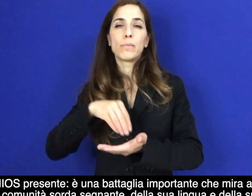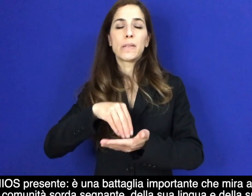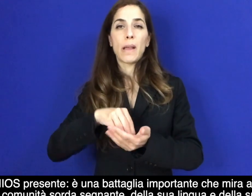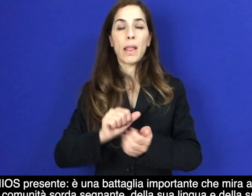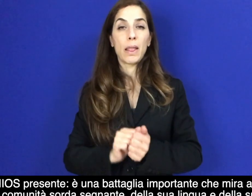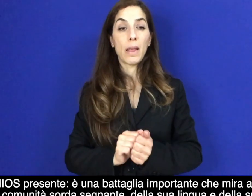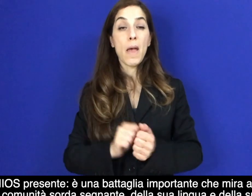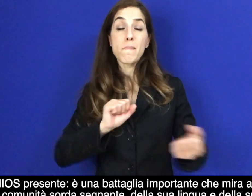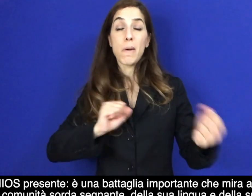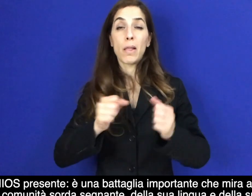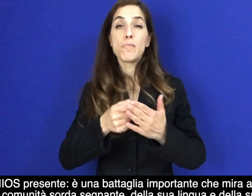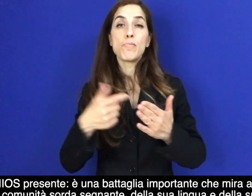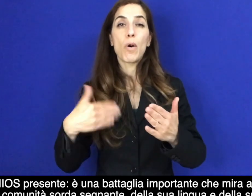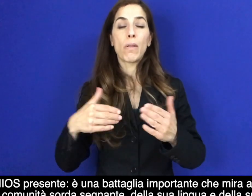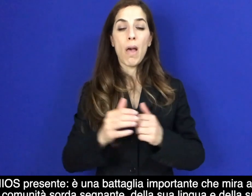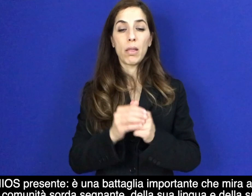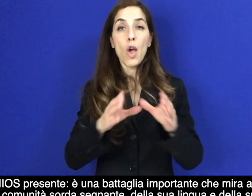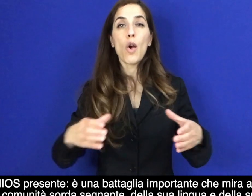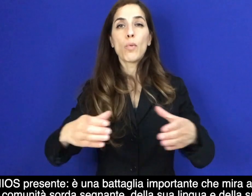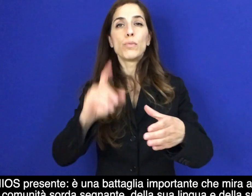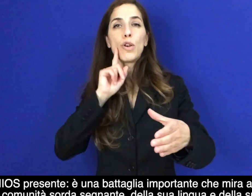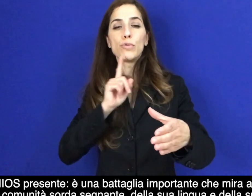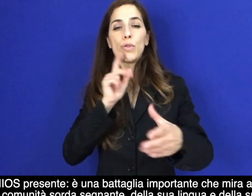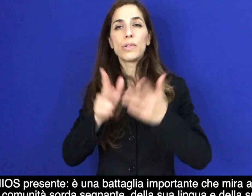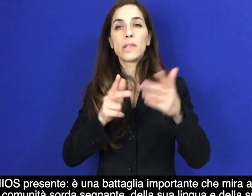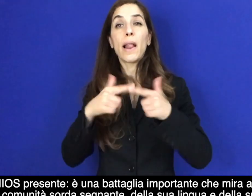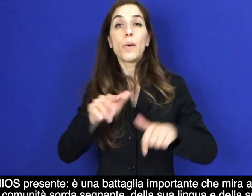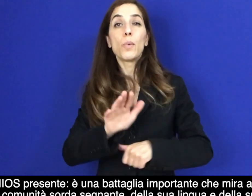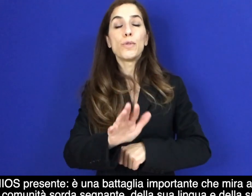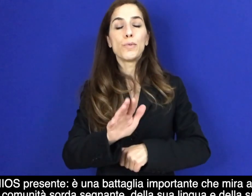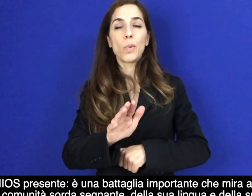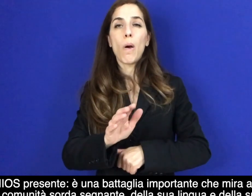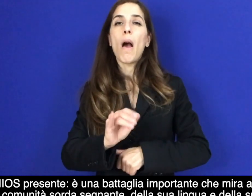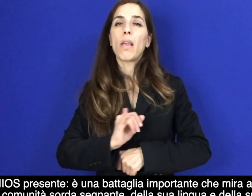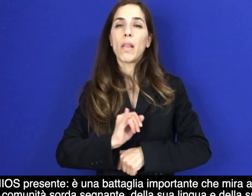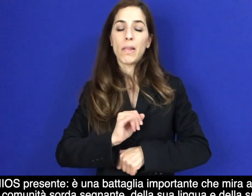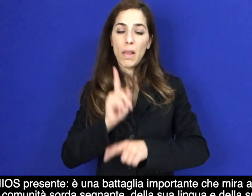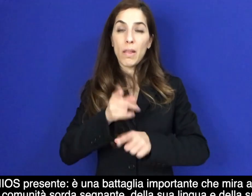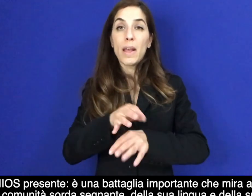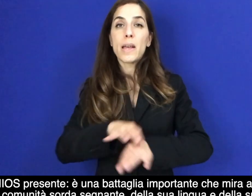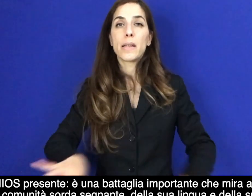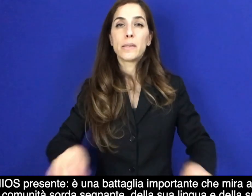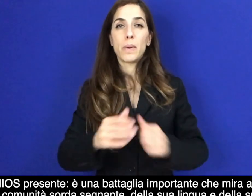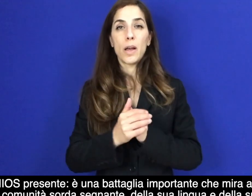è una battaglia importante che mira al rispetto della comunità sorda segnante della sua lingua e della sua